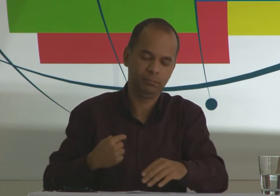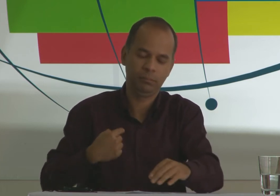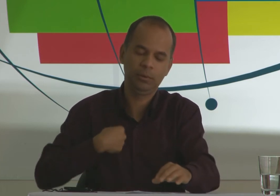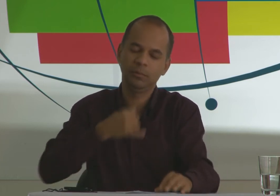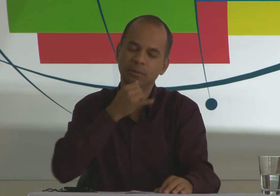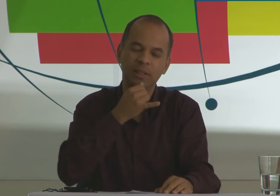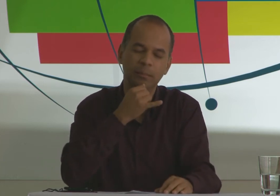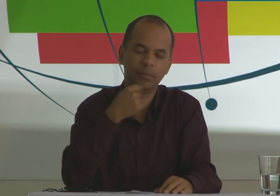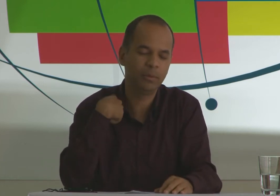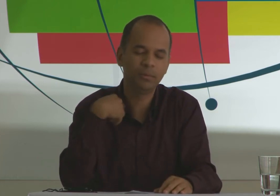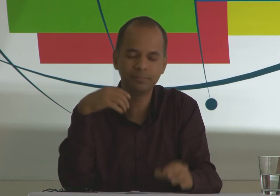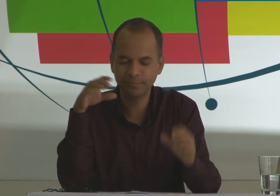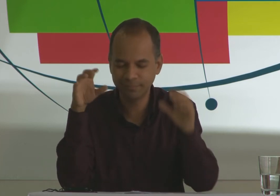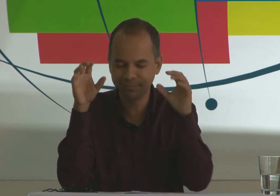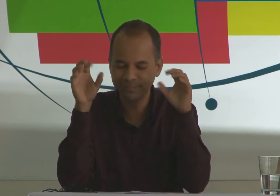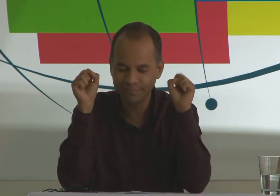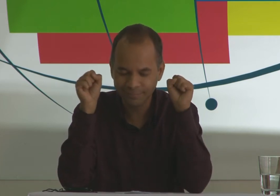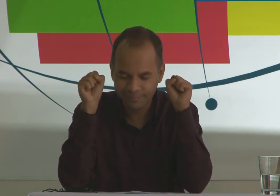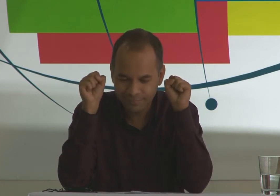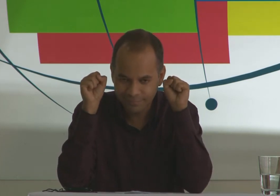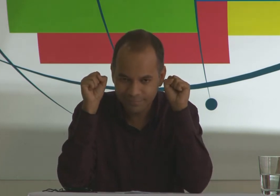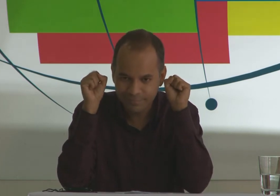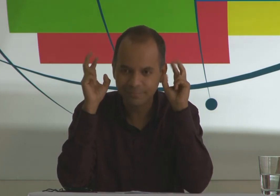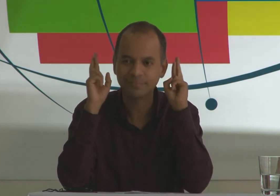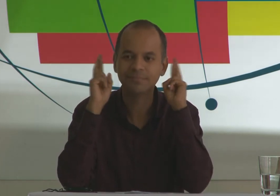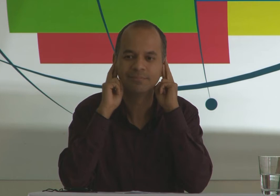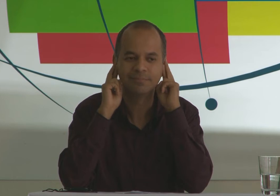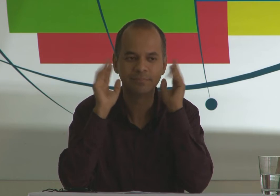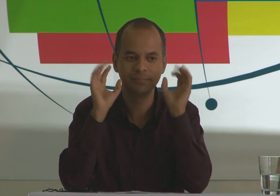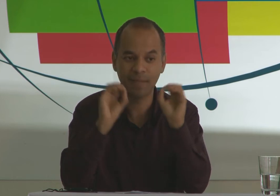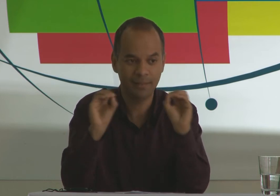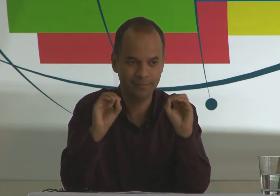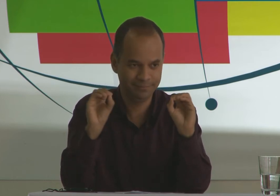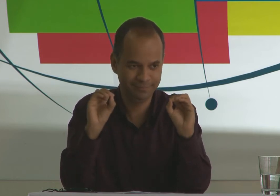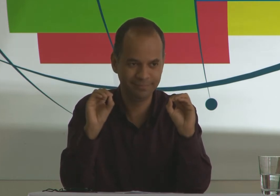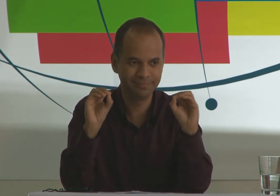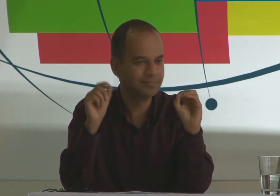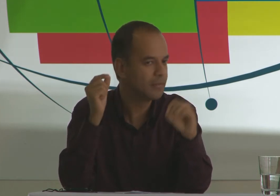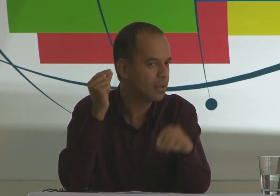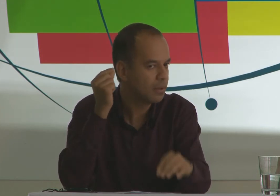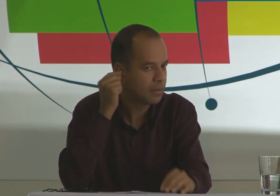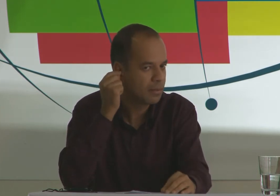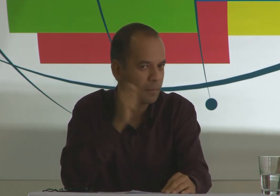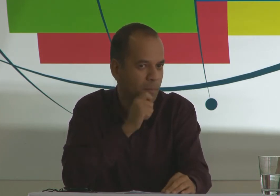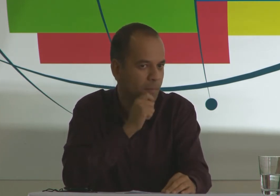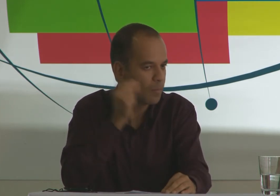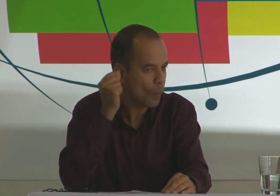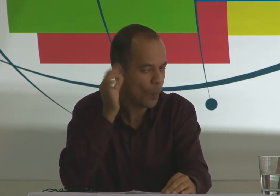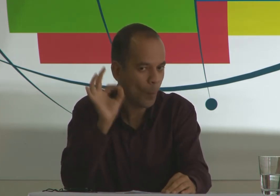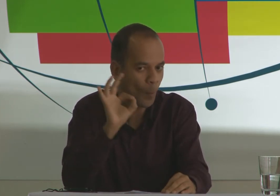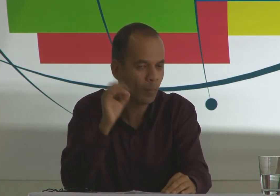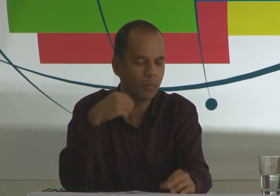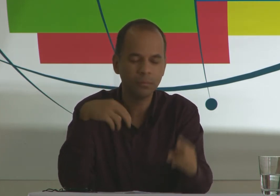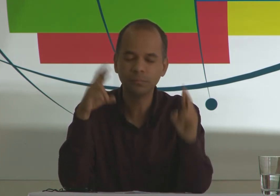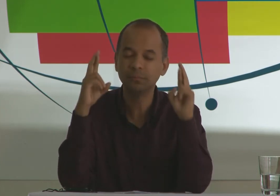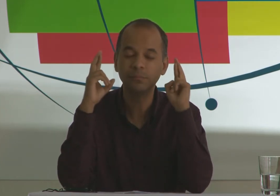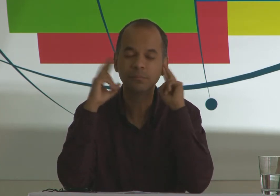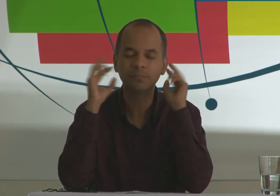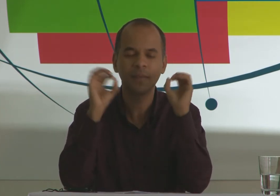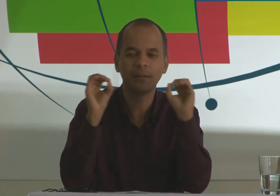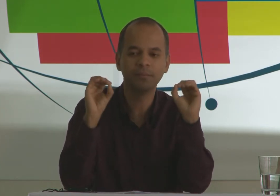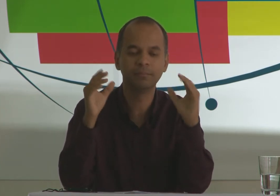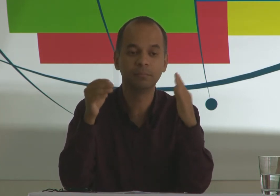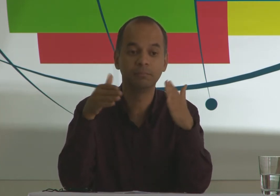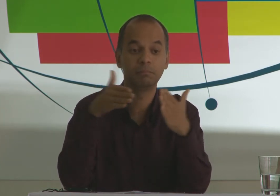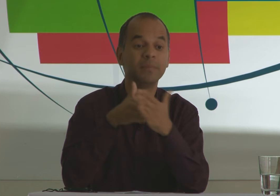Então, existe uma série de barreiras, por exemplo, para lidar com a questão da surdez. A gente tem a limitação do ouvido. No meu caso, por exemplo, eu escuto nada